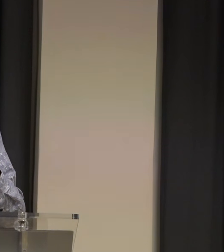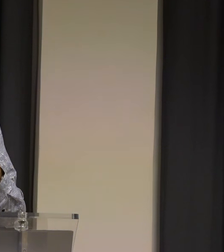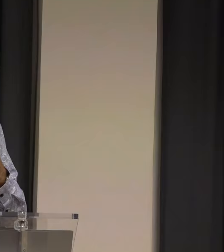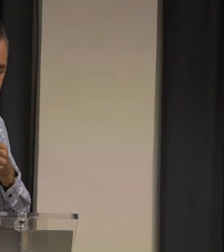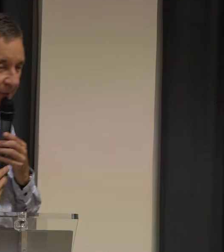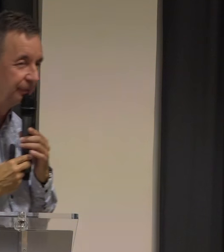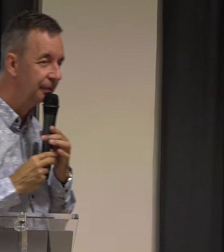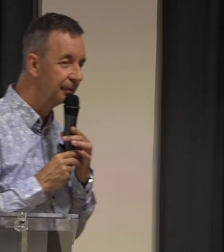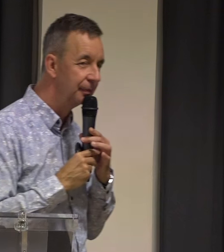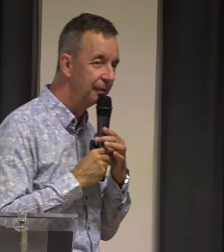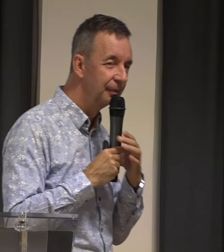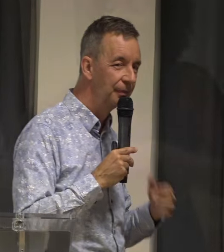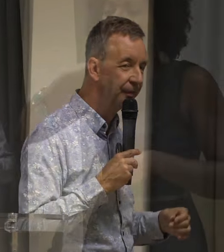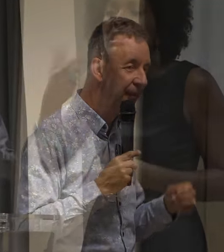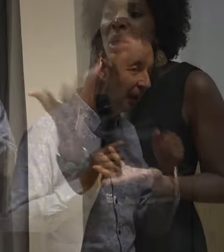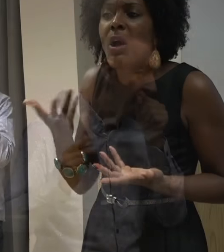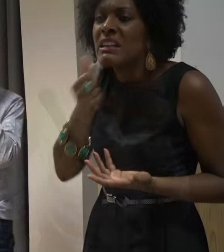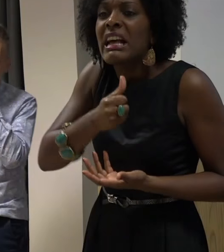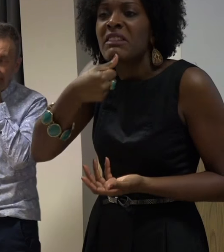D'une manière générale.